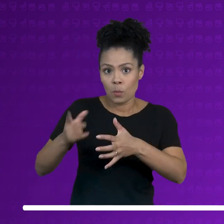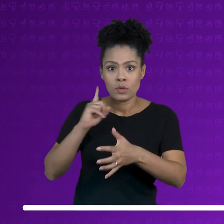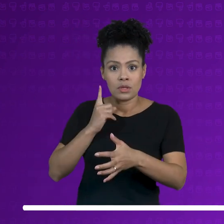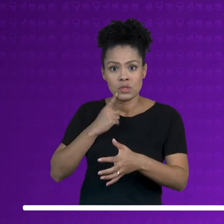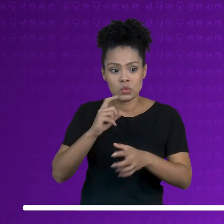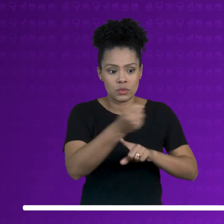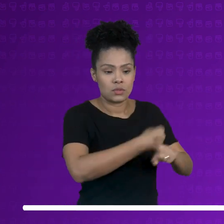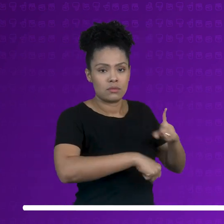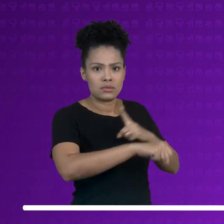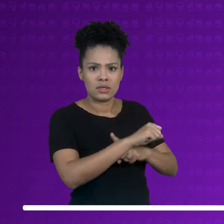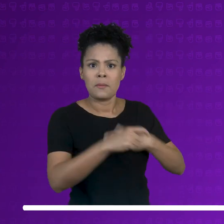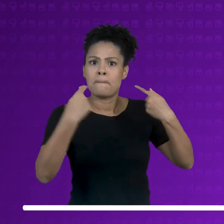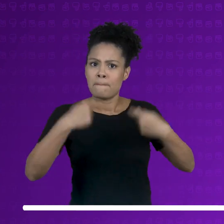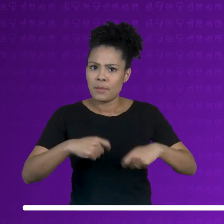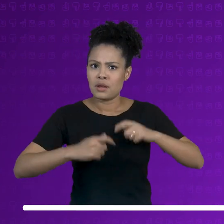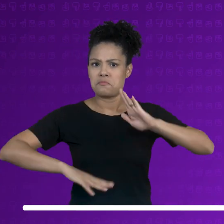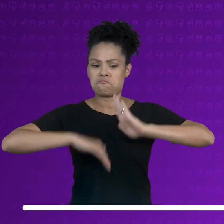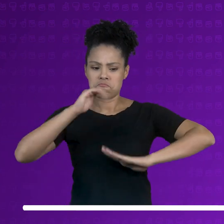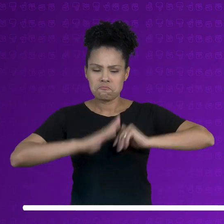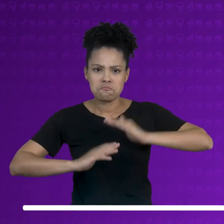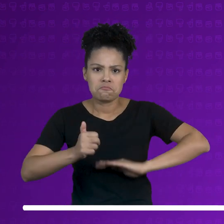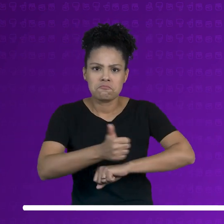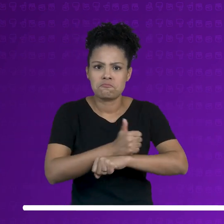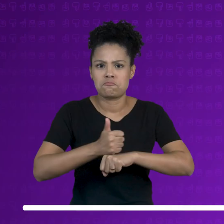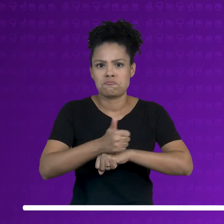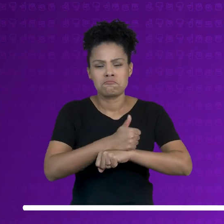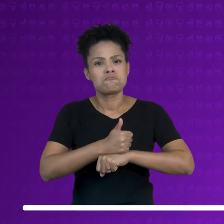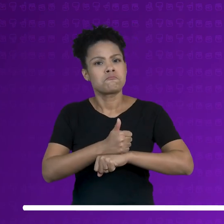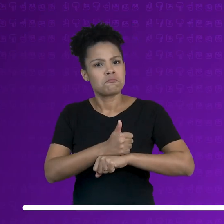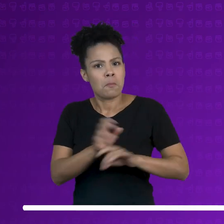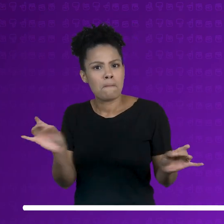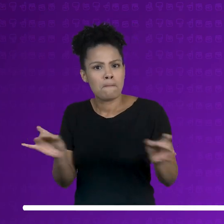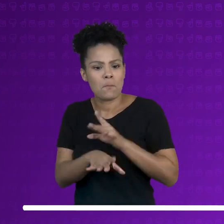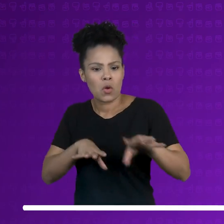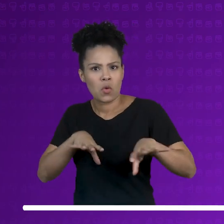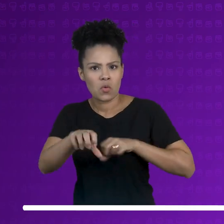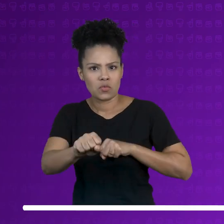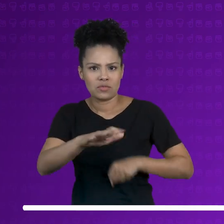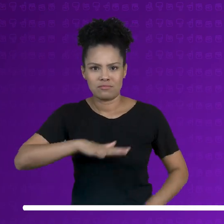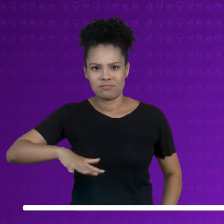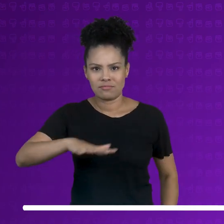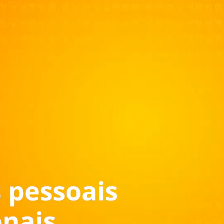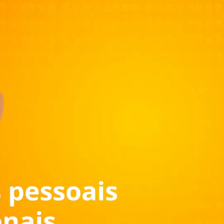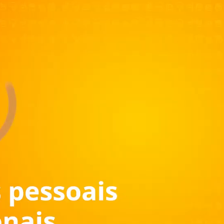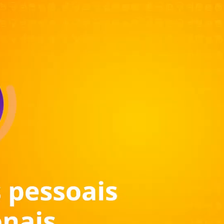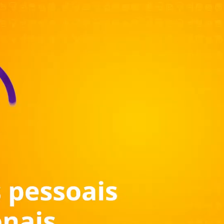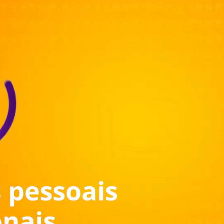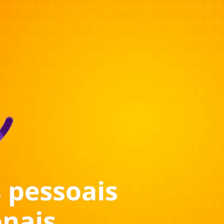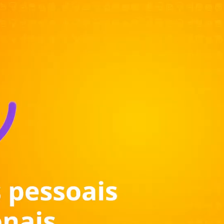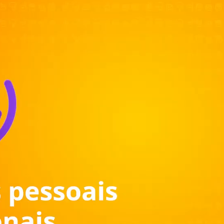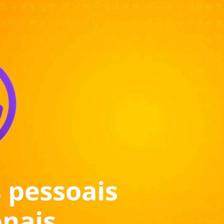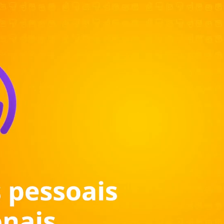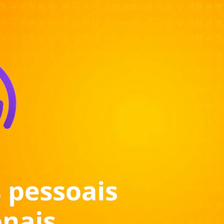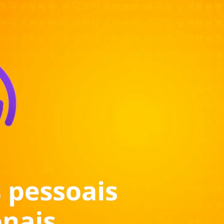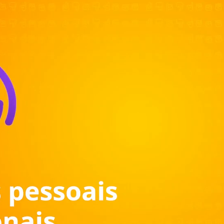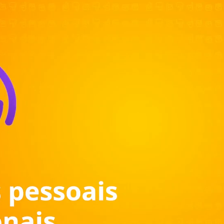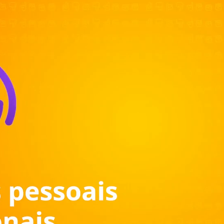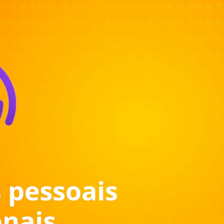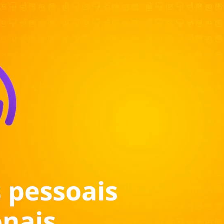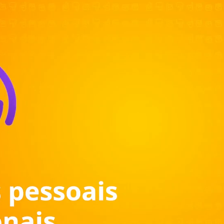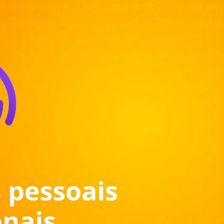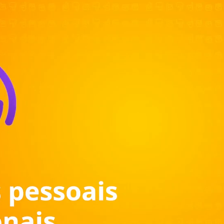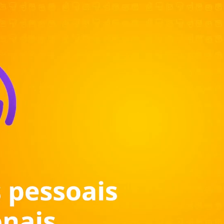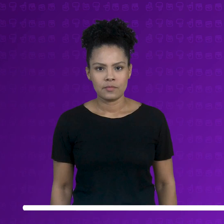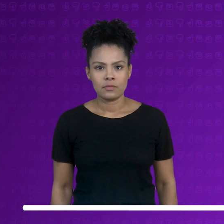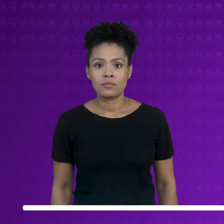comunidade surda e a sociedade precisam de mais profissionais habilitados para estar nesse ramo. Oportunidades pessoais e